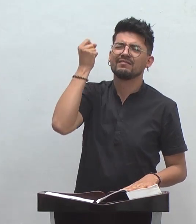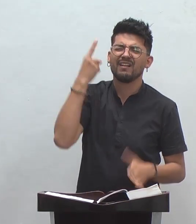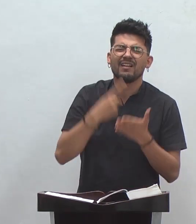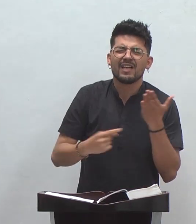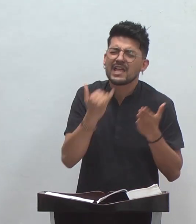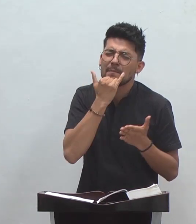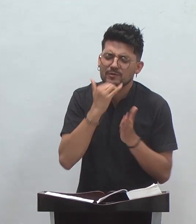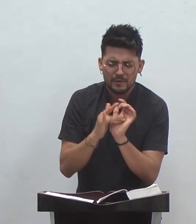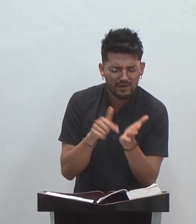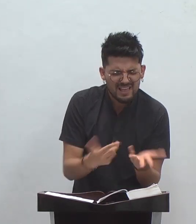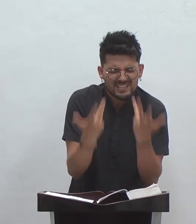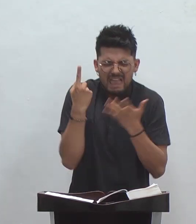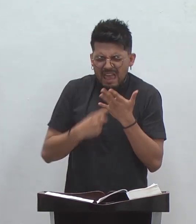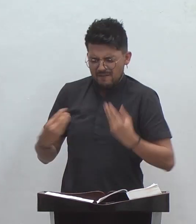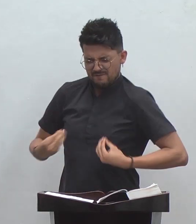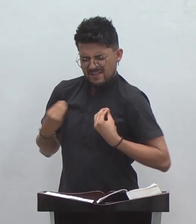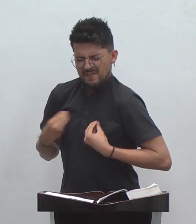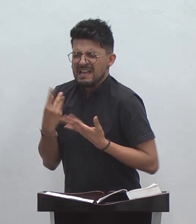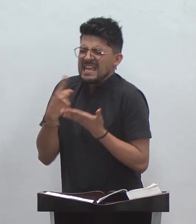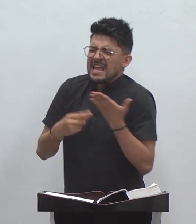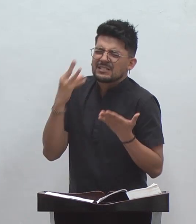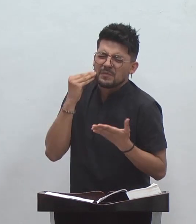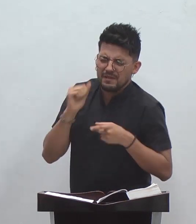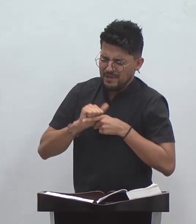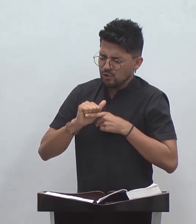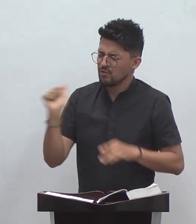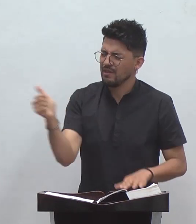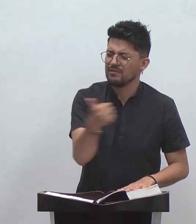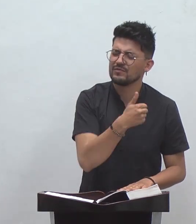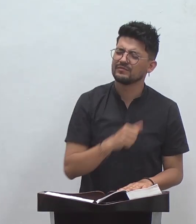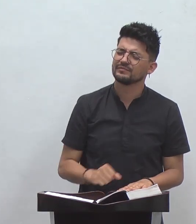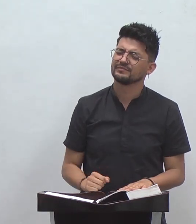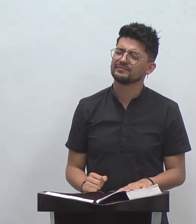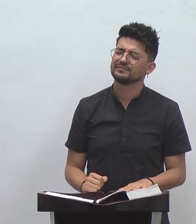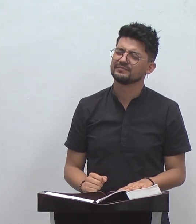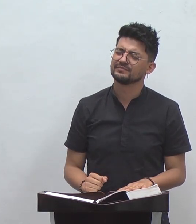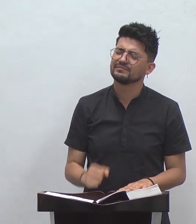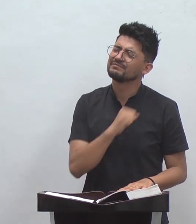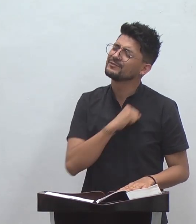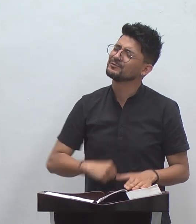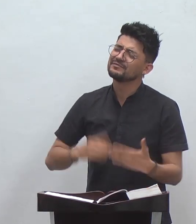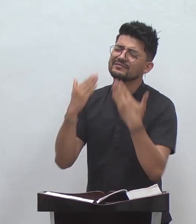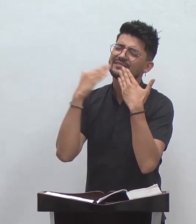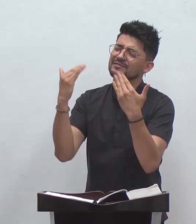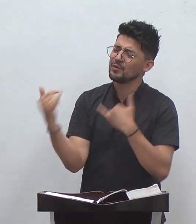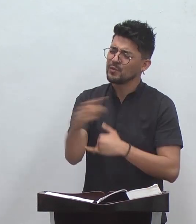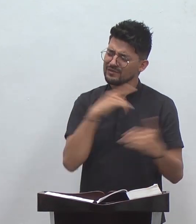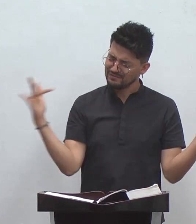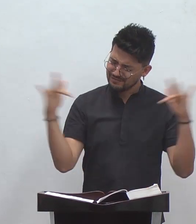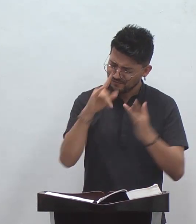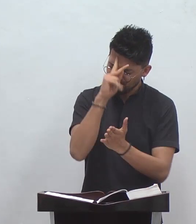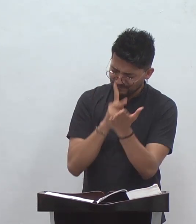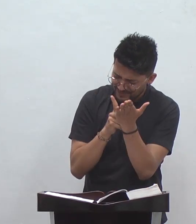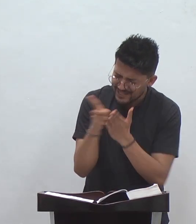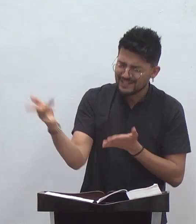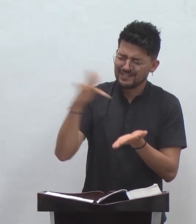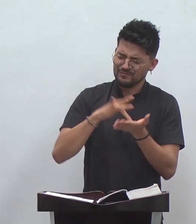tu voluntad el día de hoy. ¿Qué nos enseña hoy tu Biblia acerca de la vida de fe? Señor, hoy te damos gracias